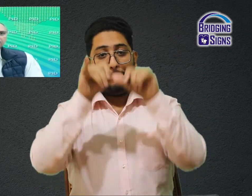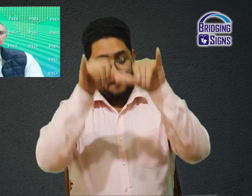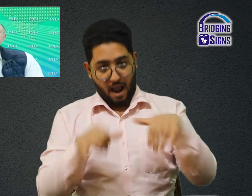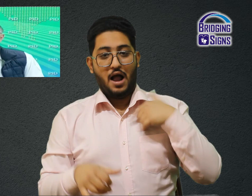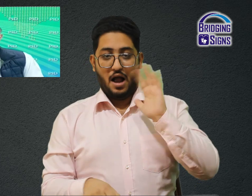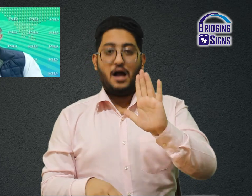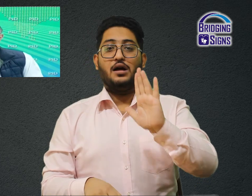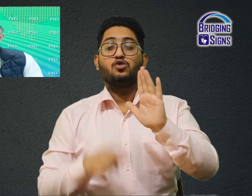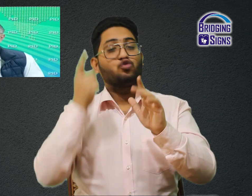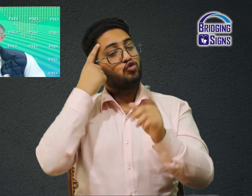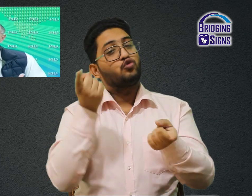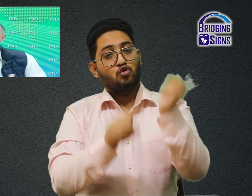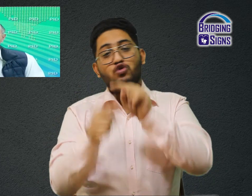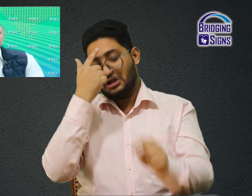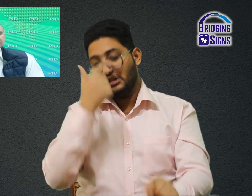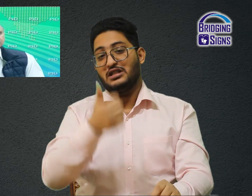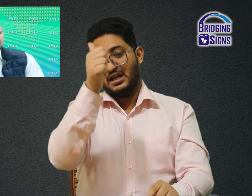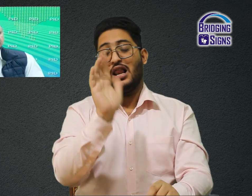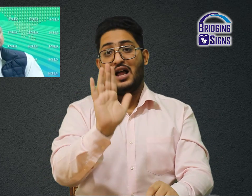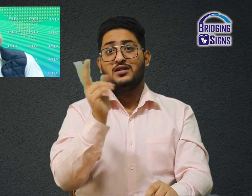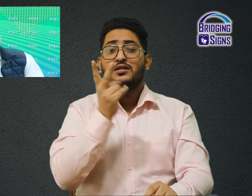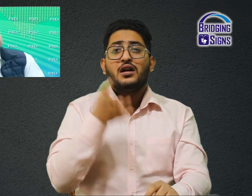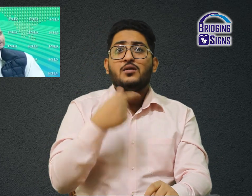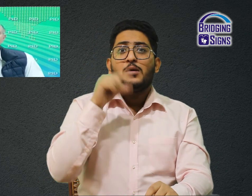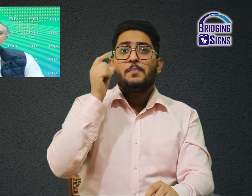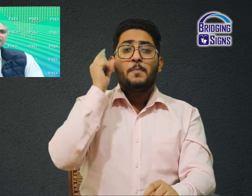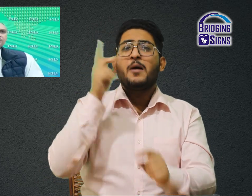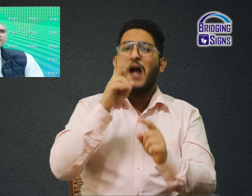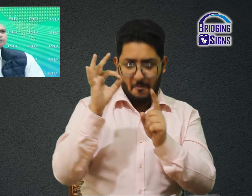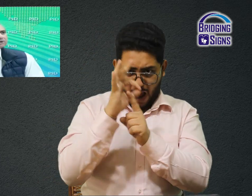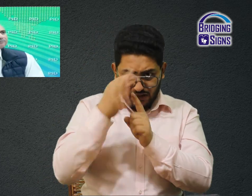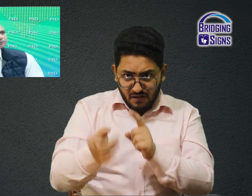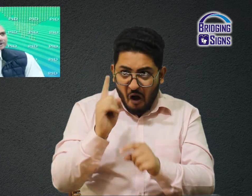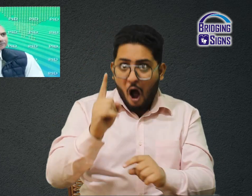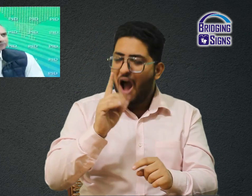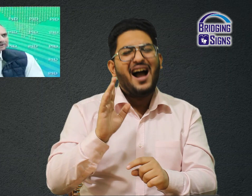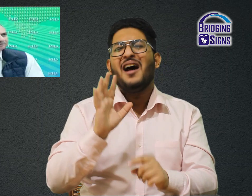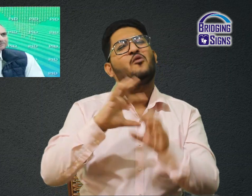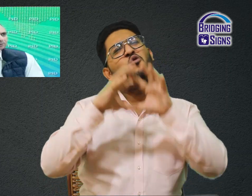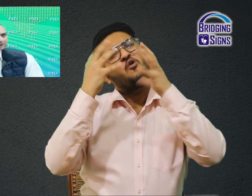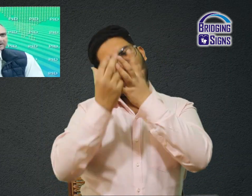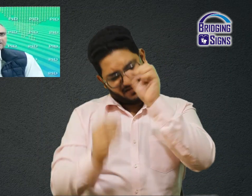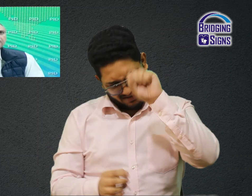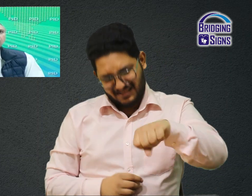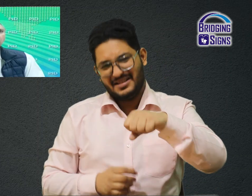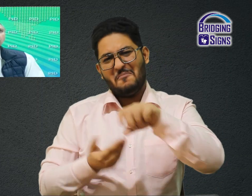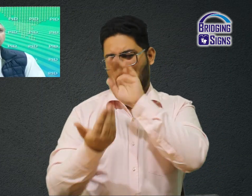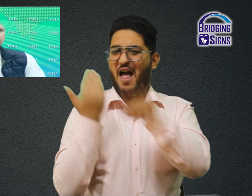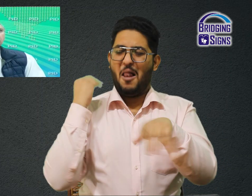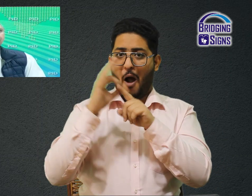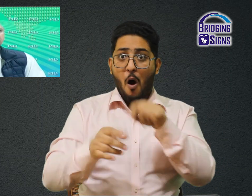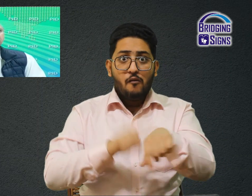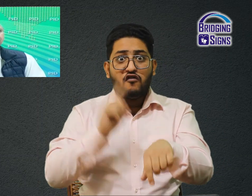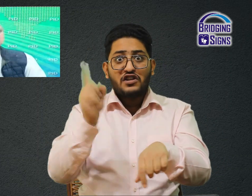पाएंगे। क्या ये वाकया जो है ये सिर्फ पाकिस्तान में होता है? नहीं, दुनिया के मुख्तलिफ ममालिक में भी होता रहा है